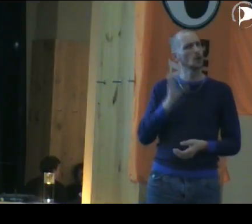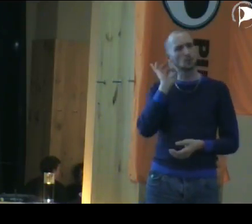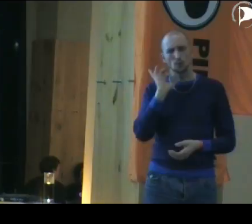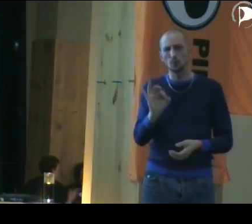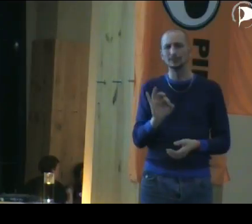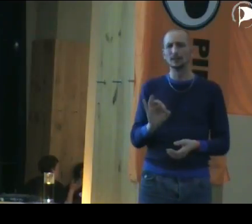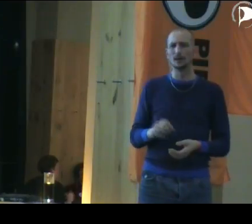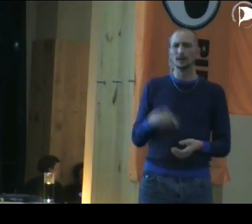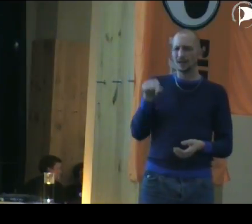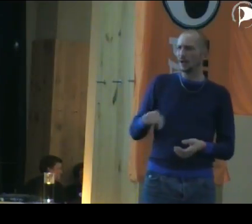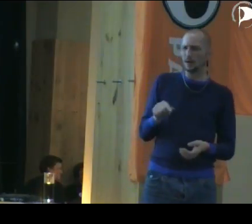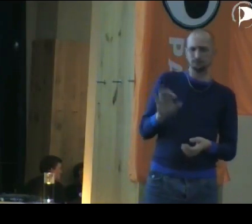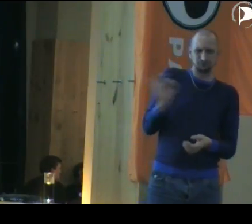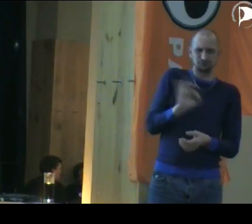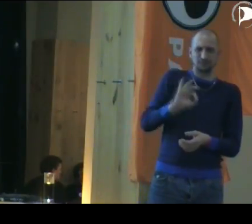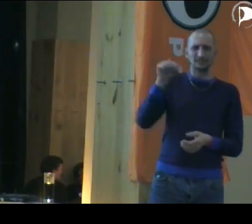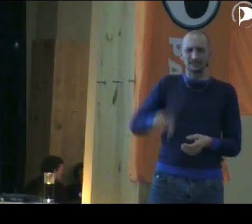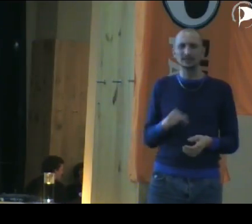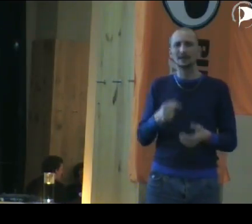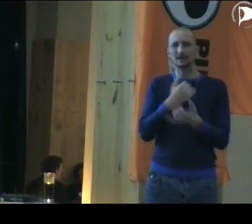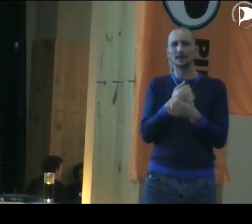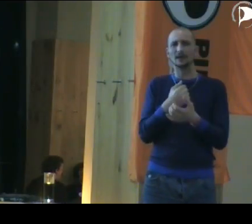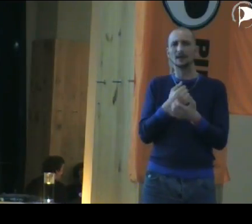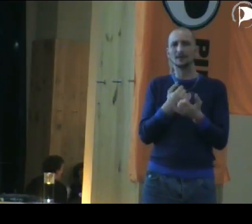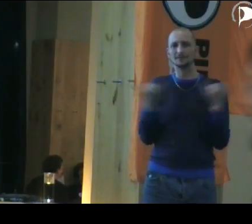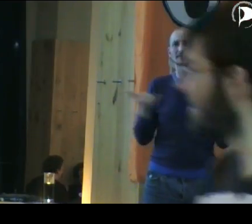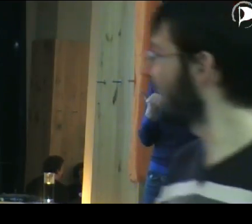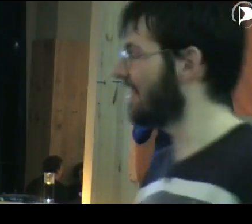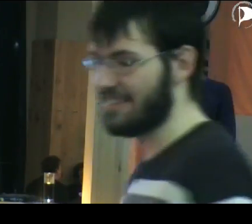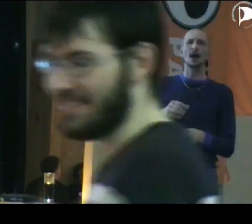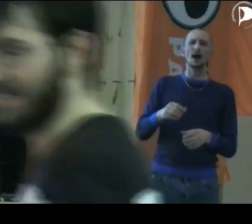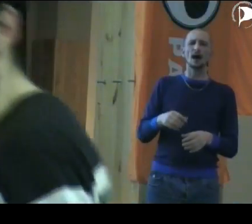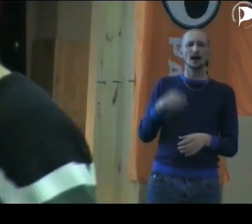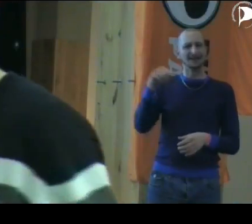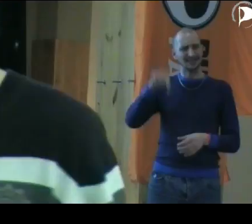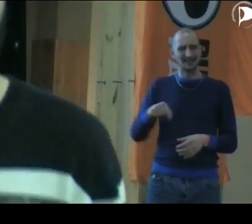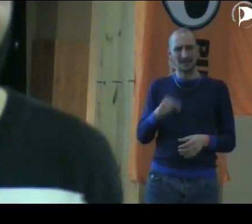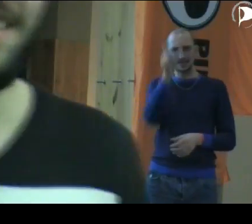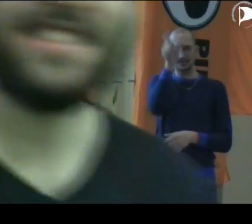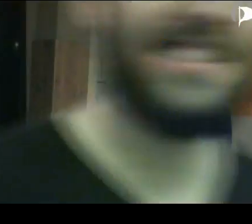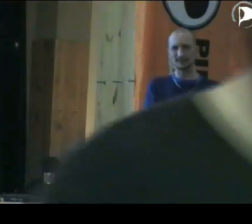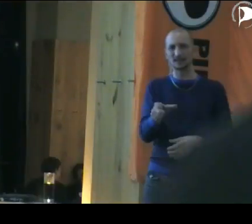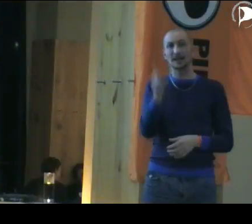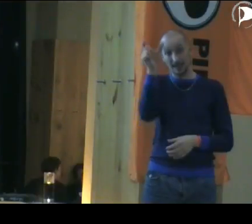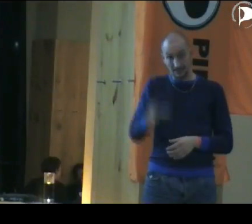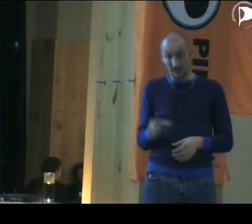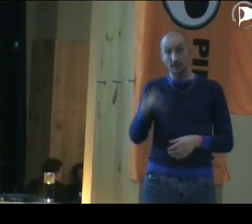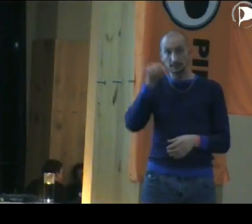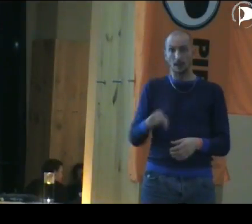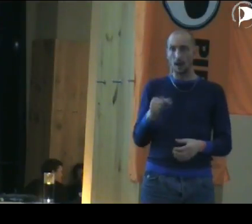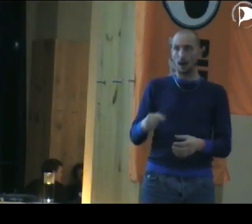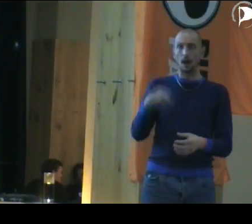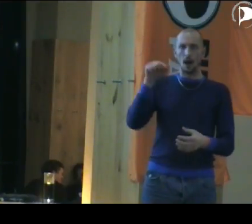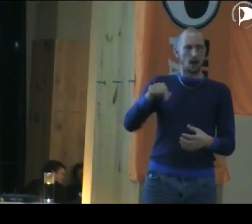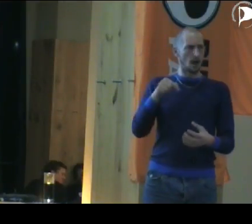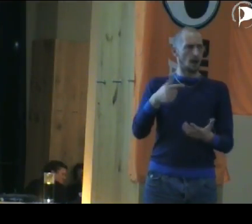geschäftsführers gefragt wird die komplett mit einem schiff storm zurecht ich glaube er ist das gerechtfertigt ist